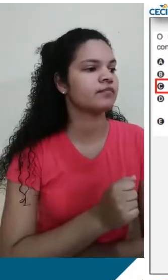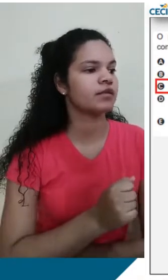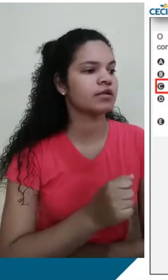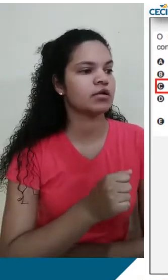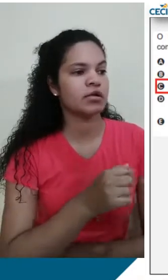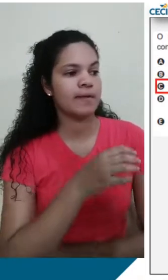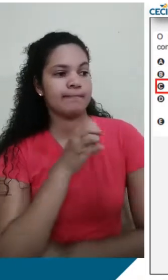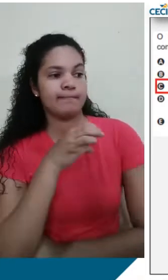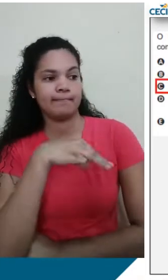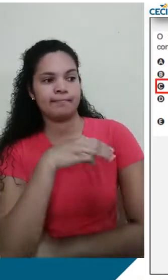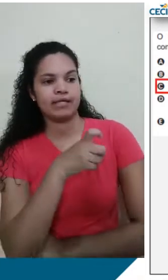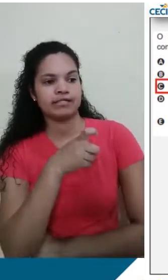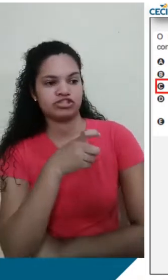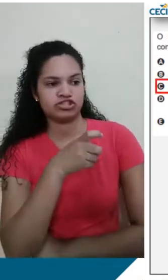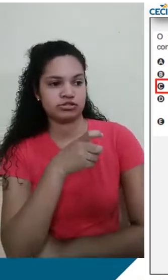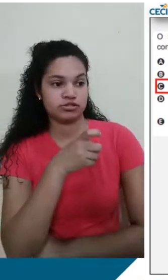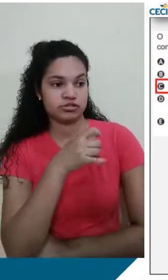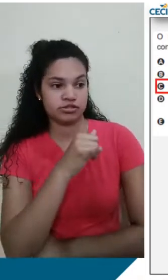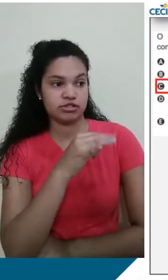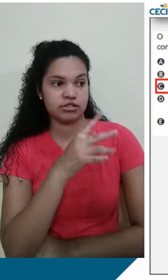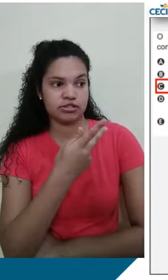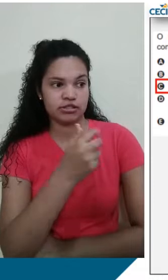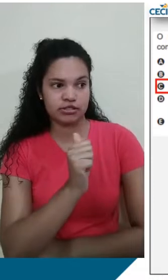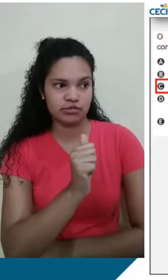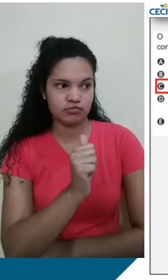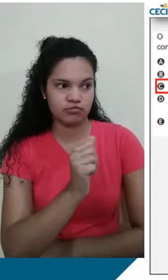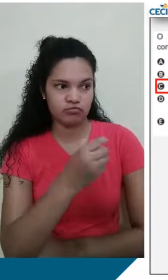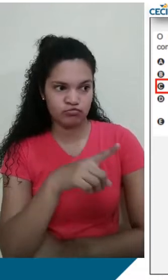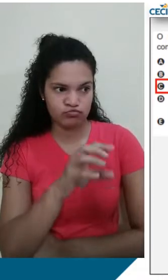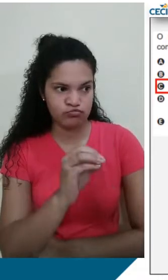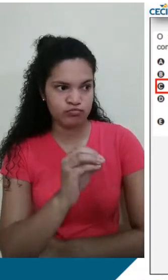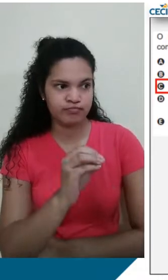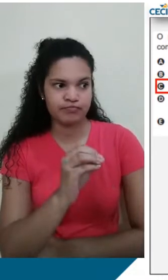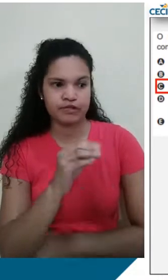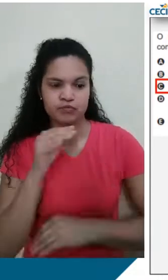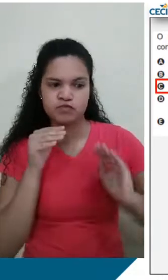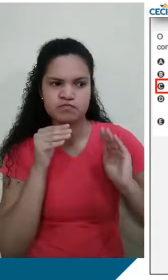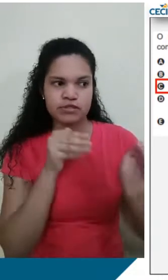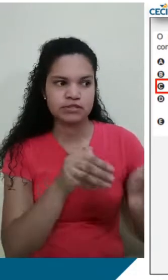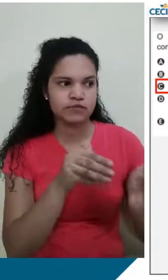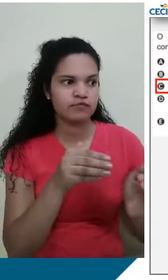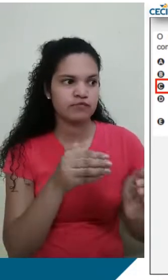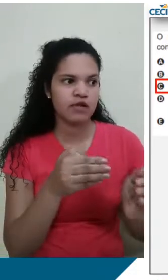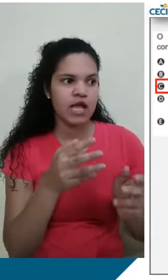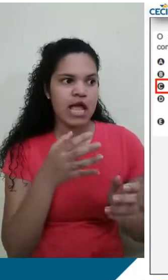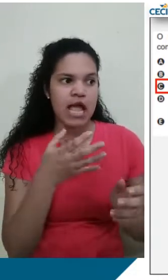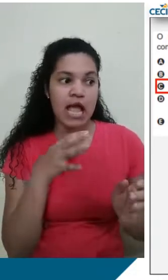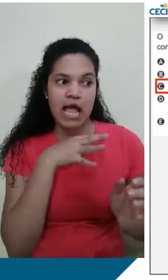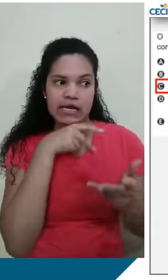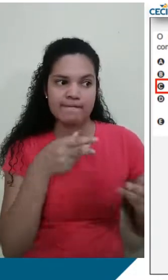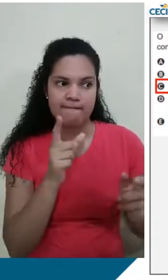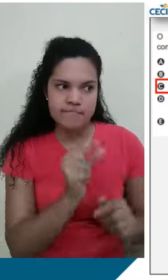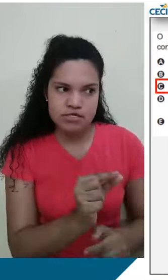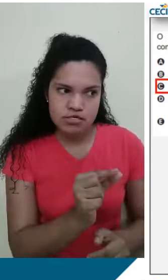densidade dos mexilhões, predando especialmente animais pequenos. Analisando aqui os